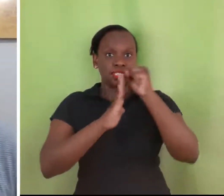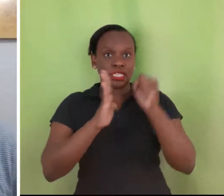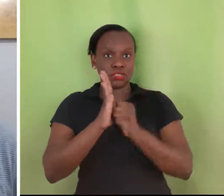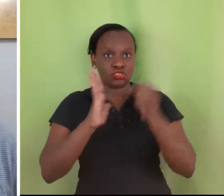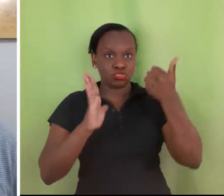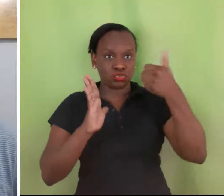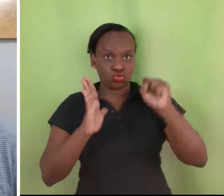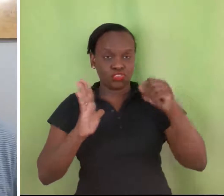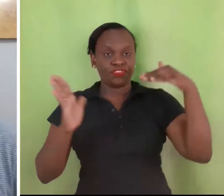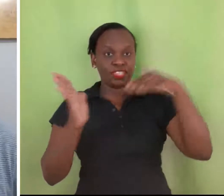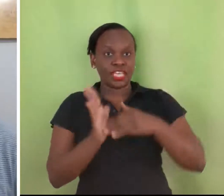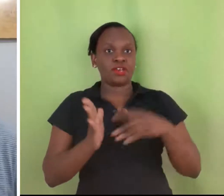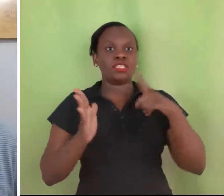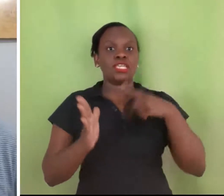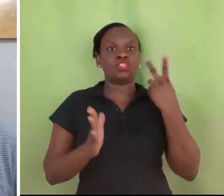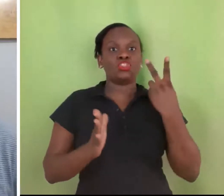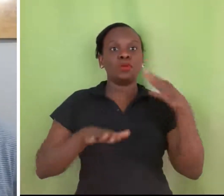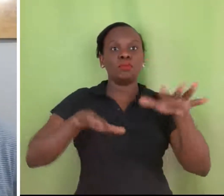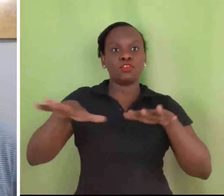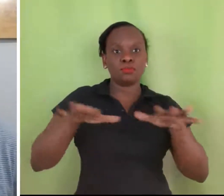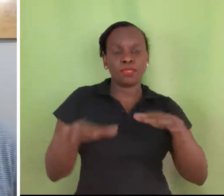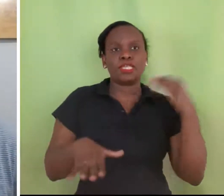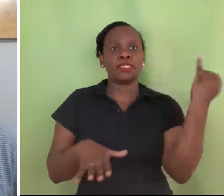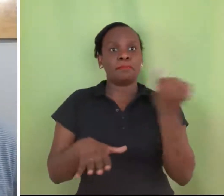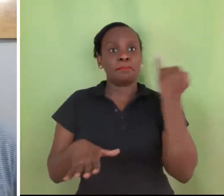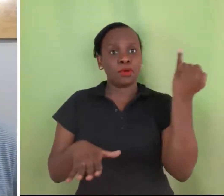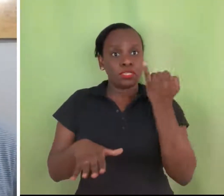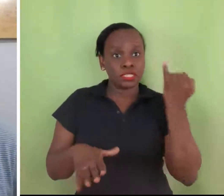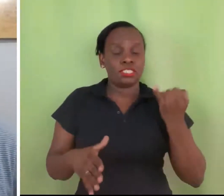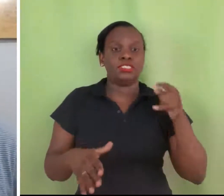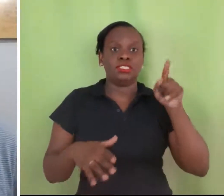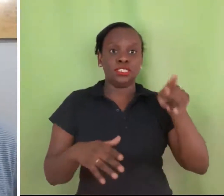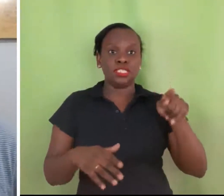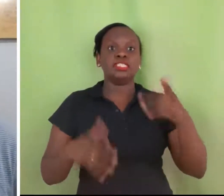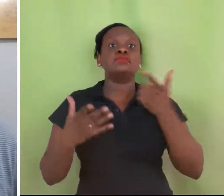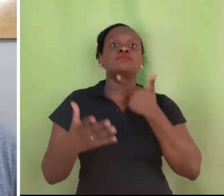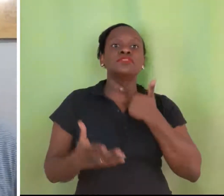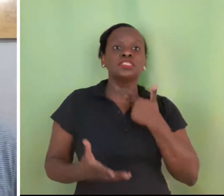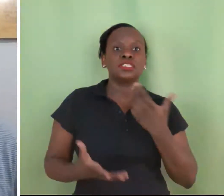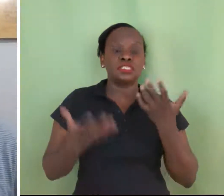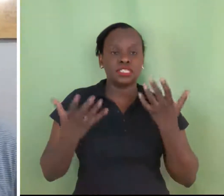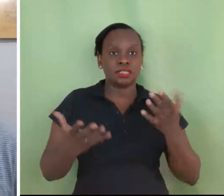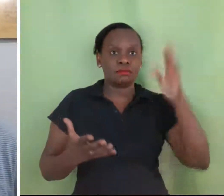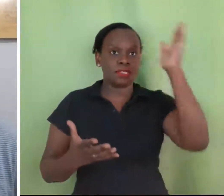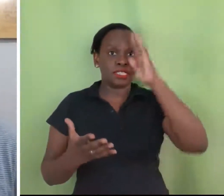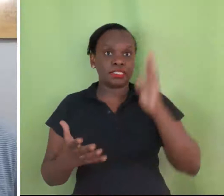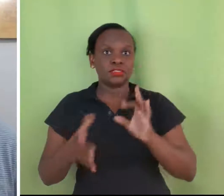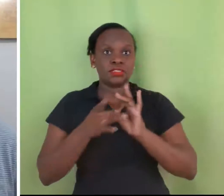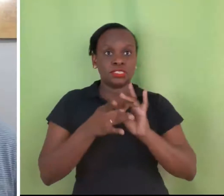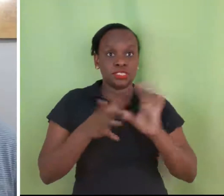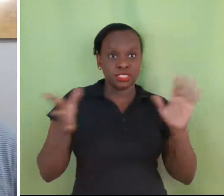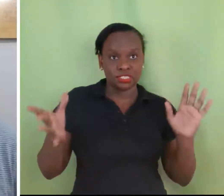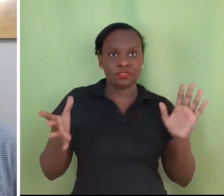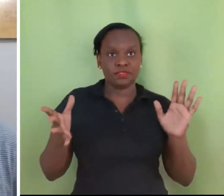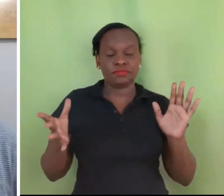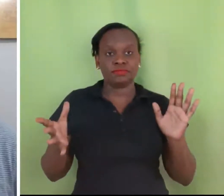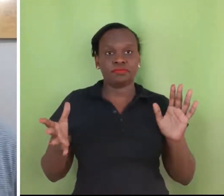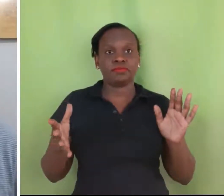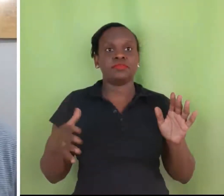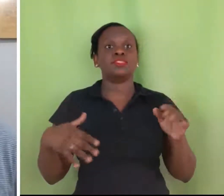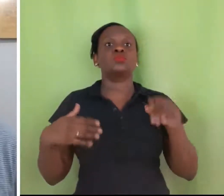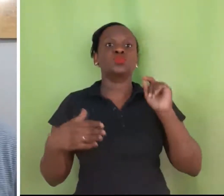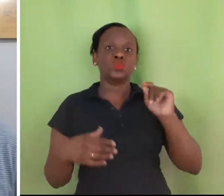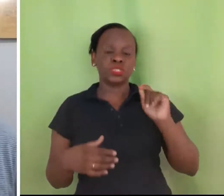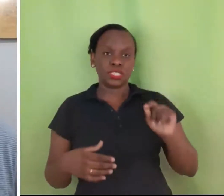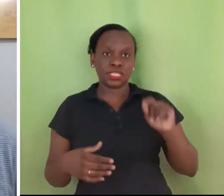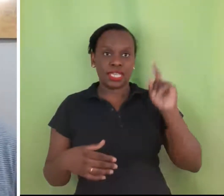XVIII, dois movimentos que vão ser importantes nesse sentido aí de querer a independência, né, do Brasil, que